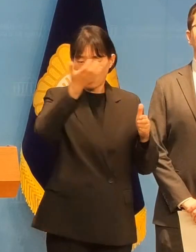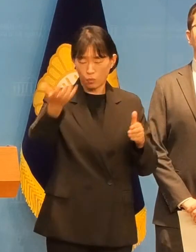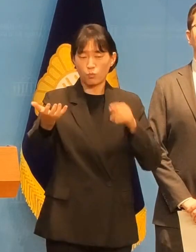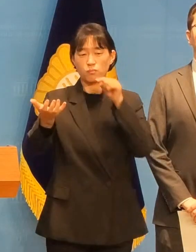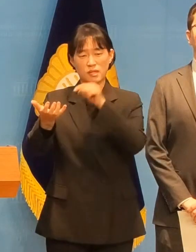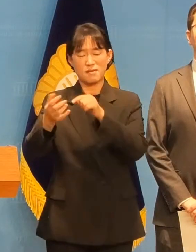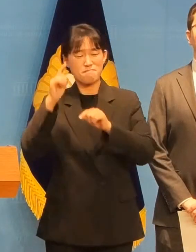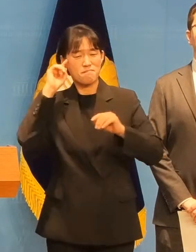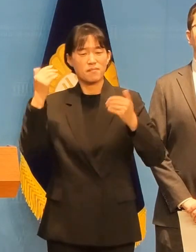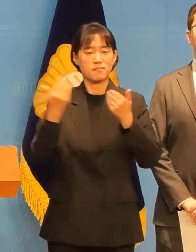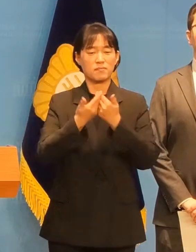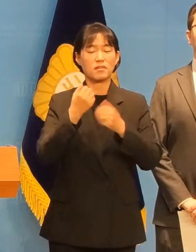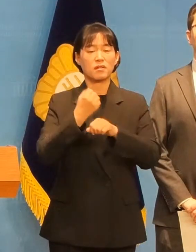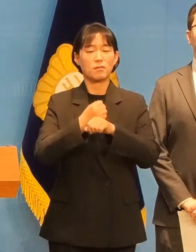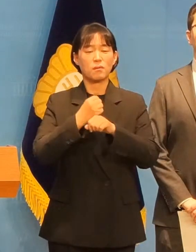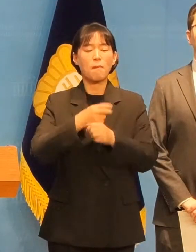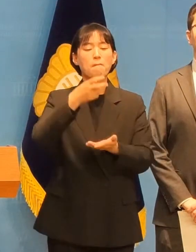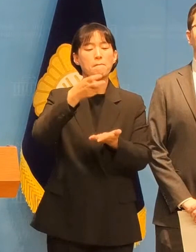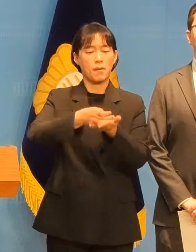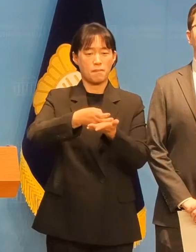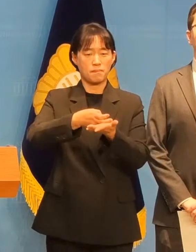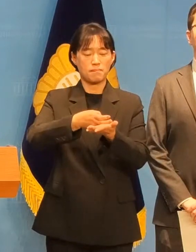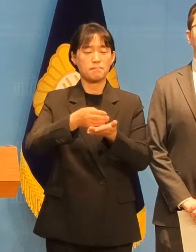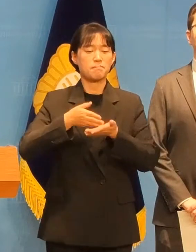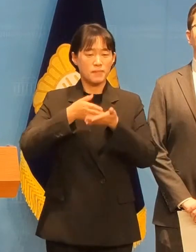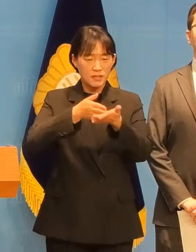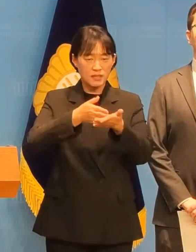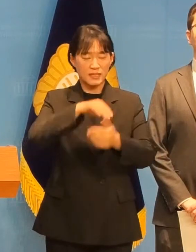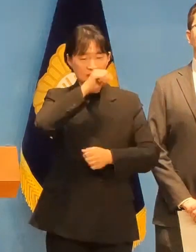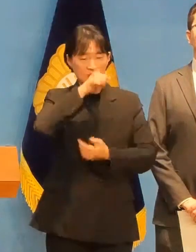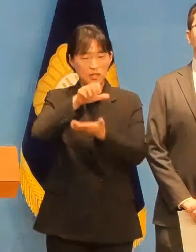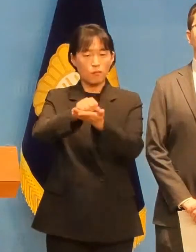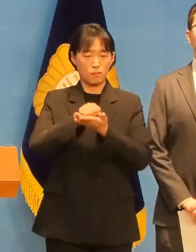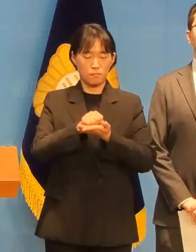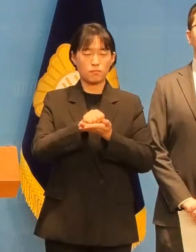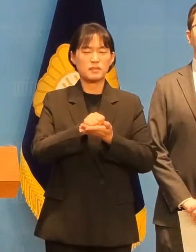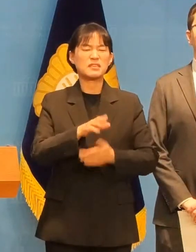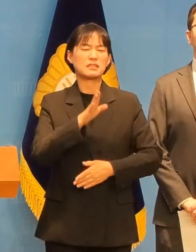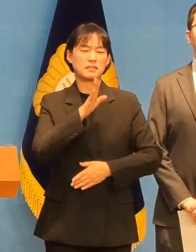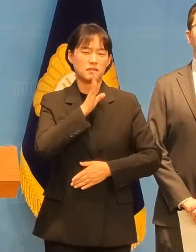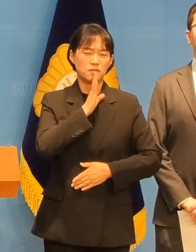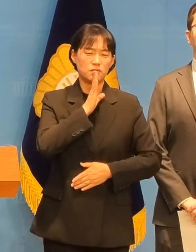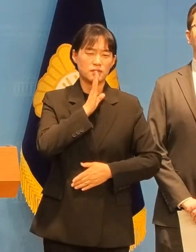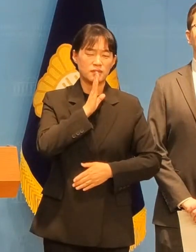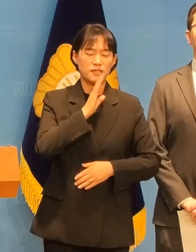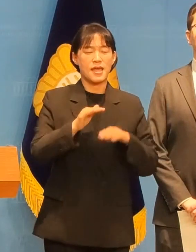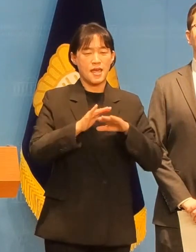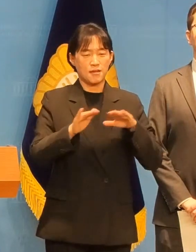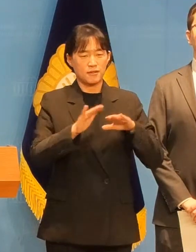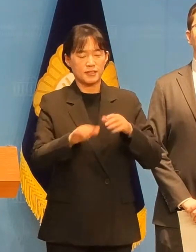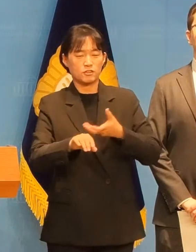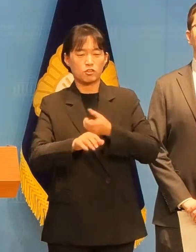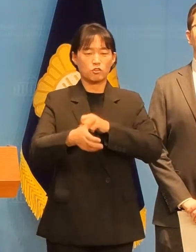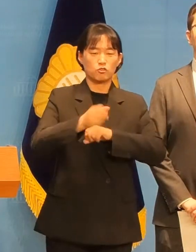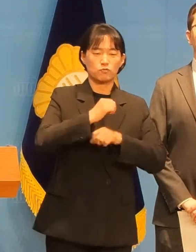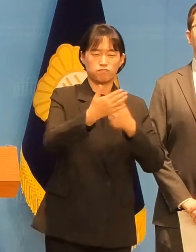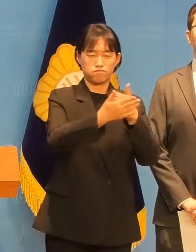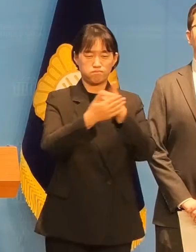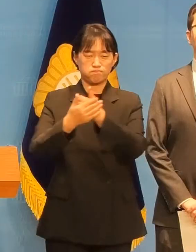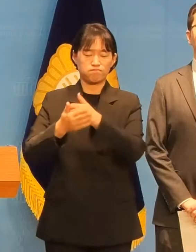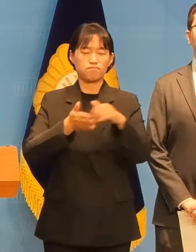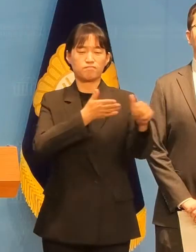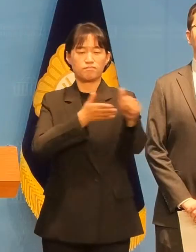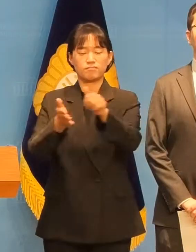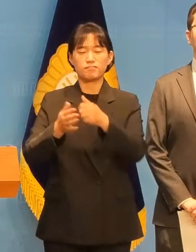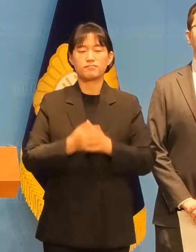분명히 반대하고 법안 발의 및 예산 확보 등 실질적인 대응에 적극 나서 주시기를 촉구합니다.